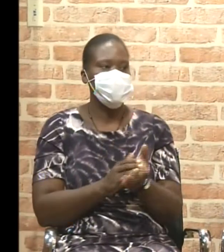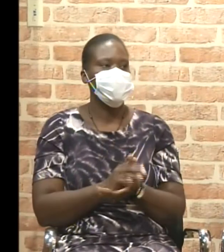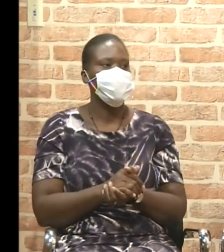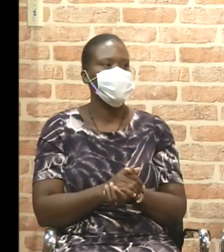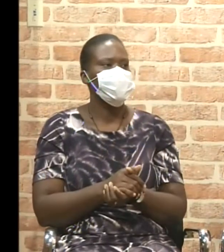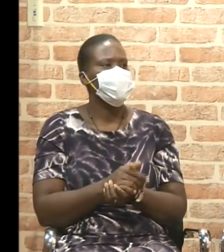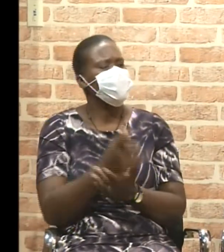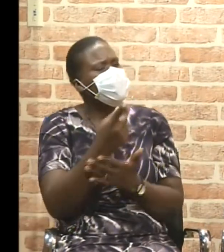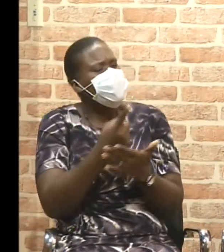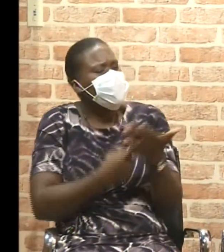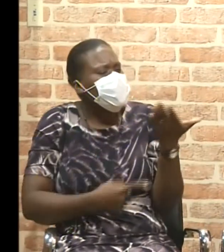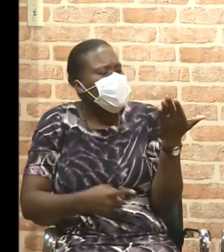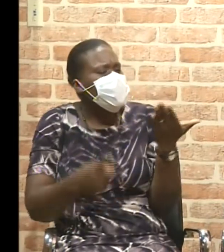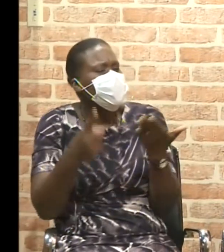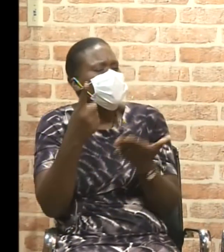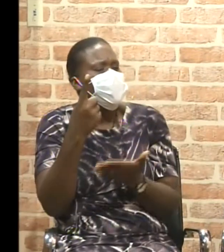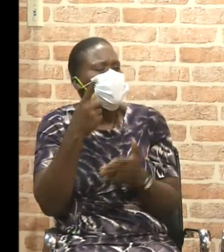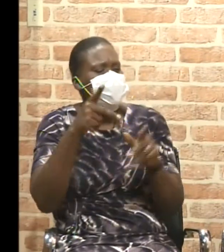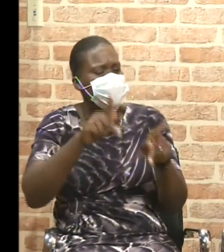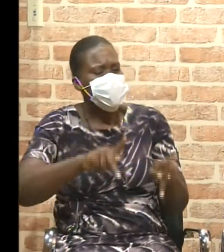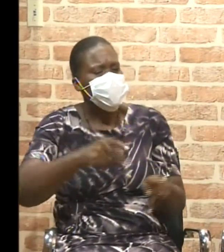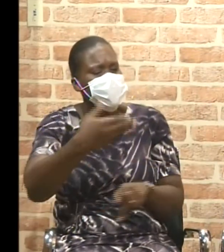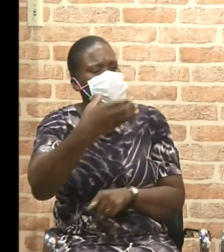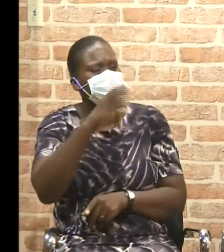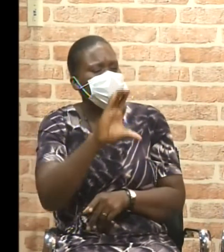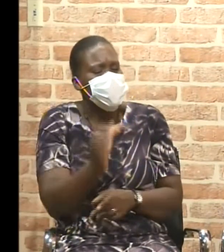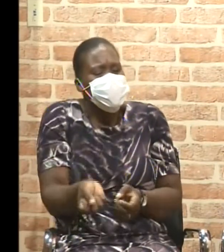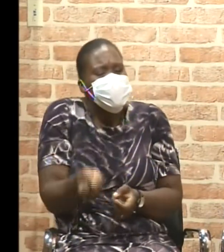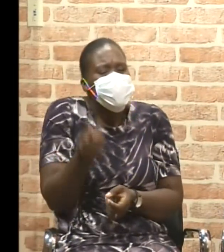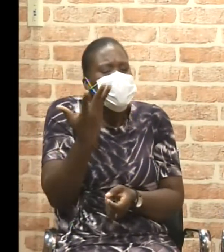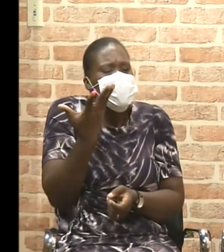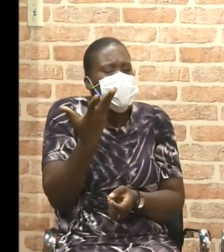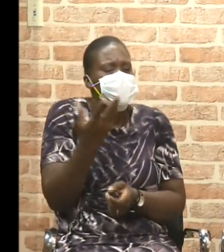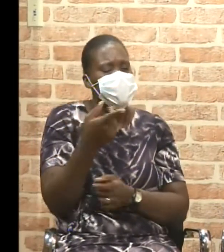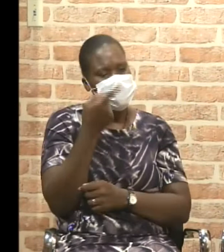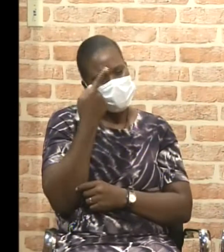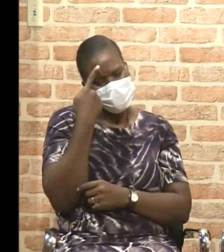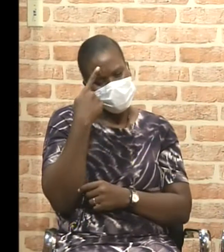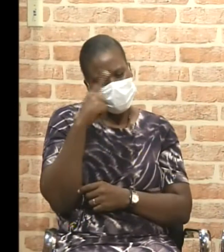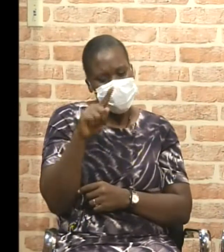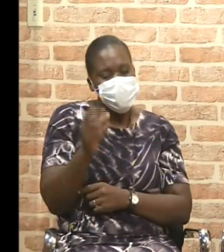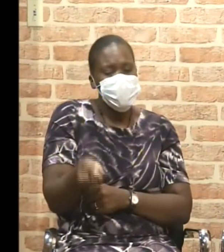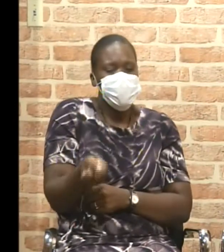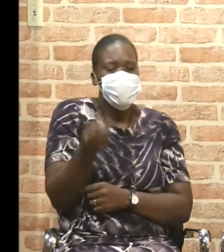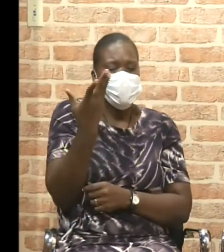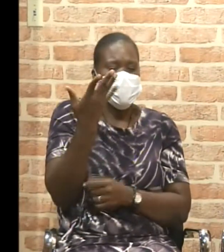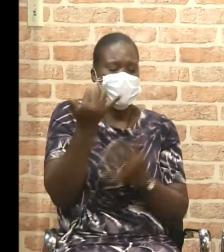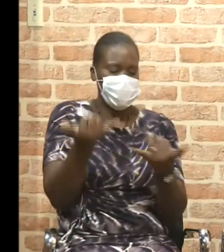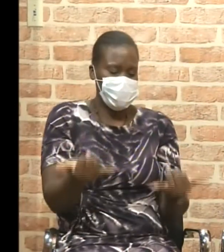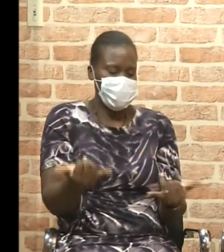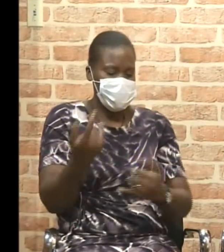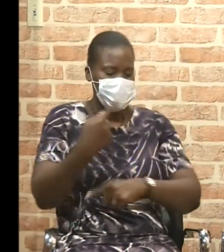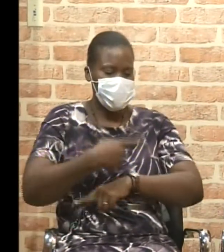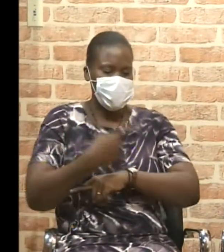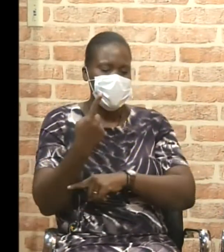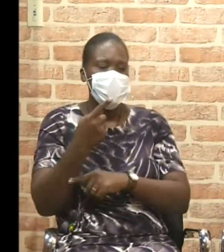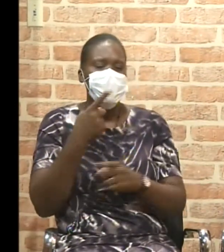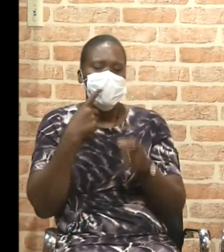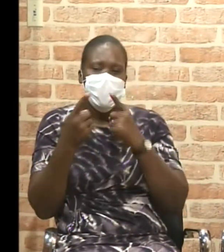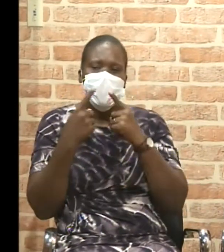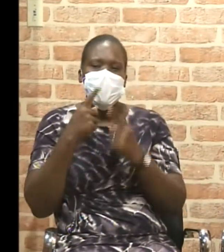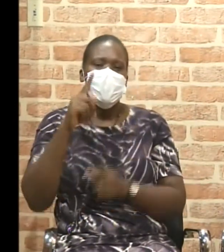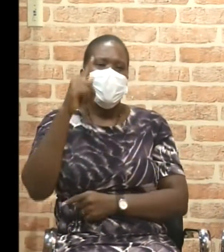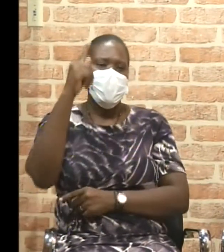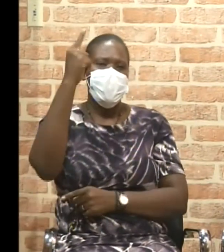Qu'est-ce que ça chiffre aujourd'hui en termes de mon handicap en Haïti? Pour chiffre, je dis à là, nous avons parlé plus que 1 million de mon